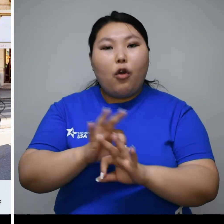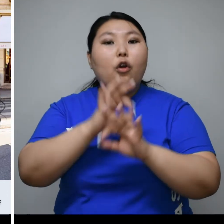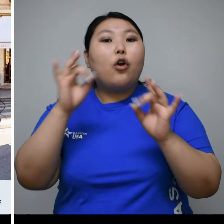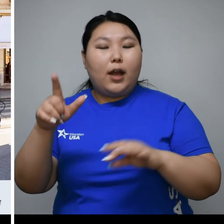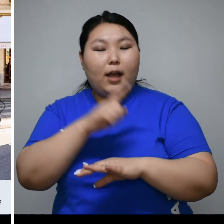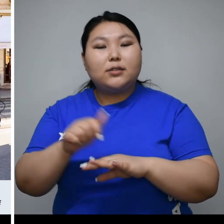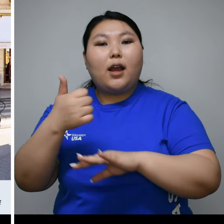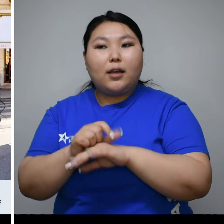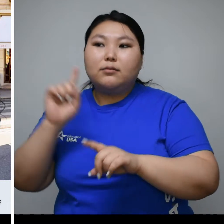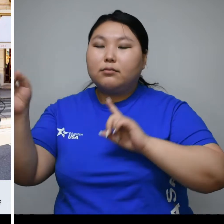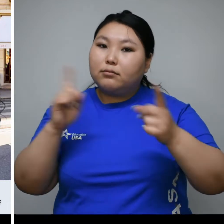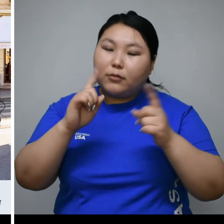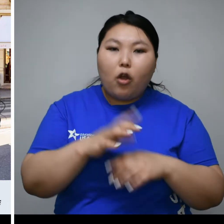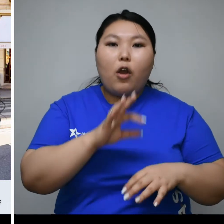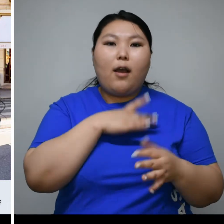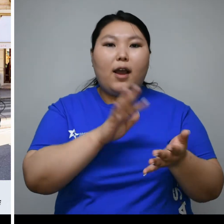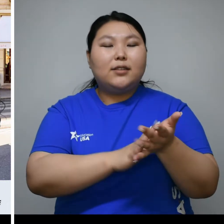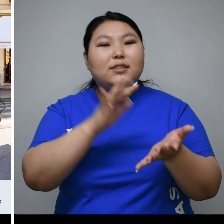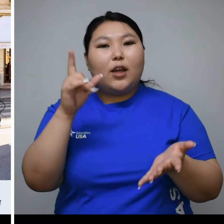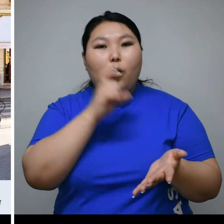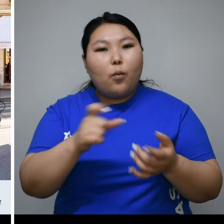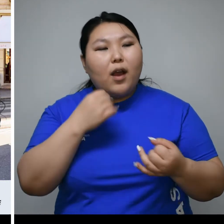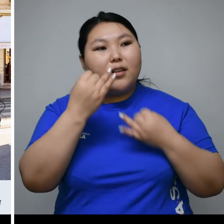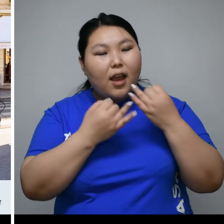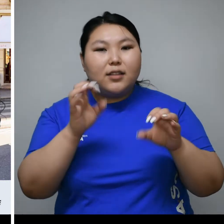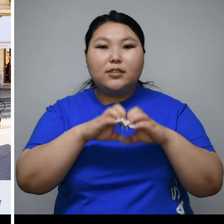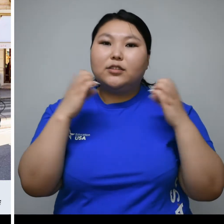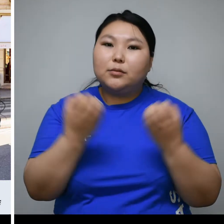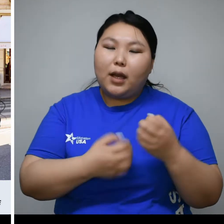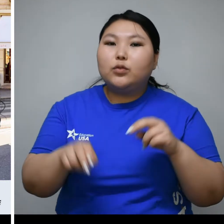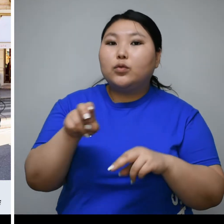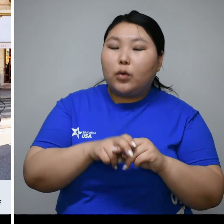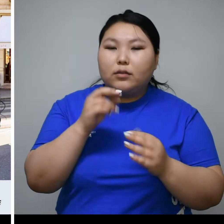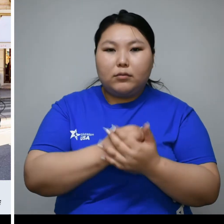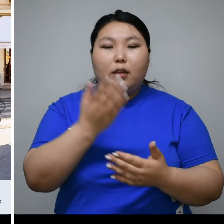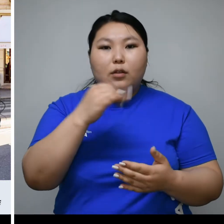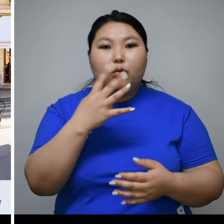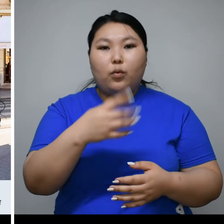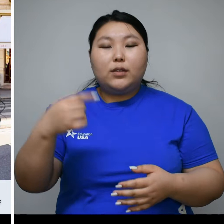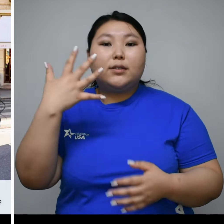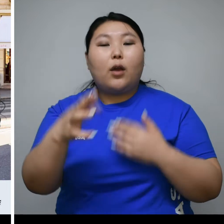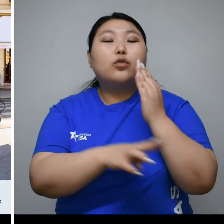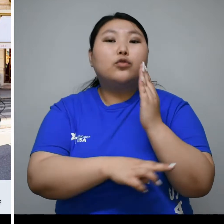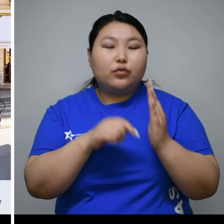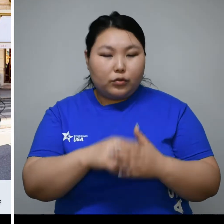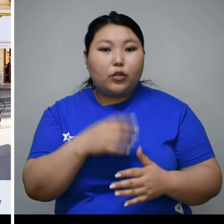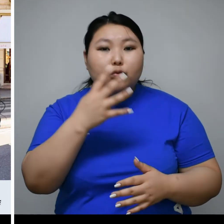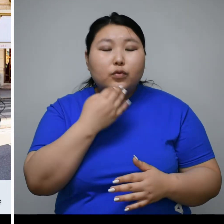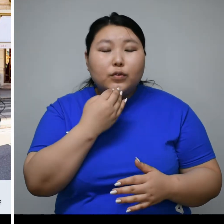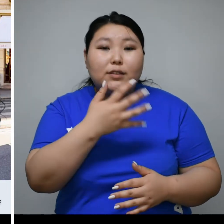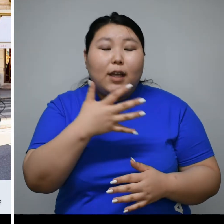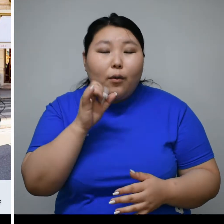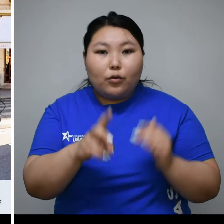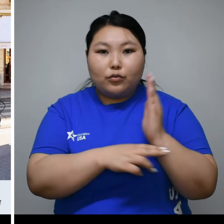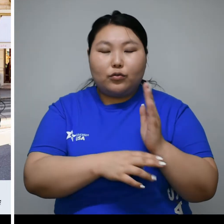өөр газрууд руу аялаж алдартай хүмүүсийн яриа семинарт суух гэх мэтлэн тэр 4-5 өдөр бол